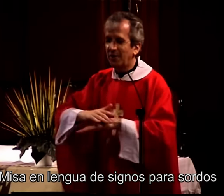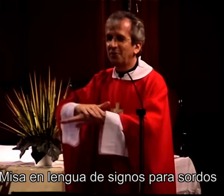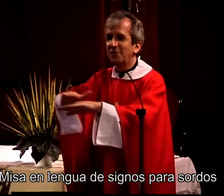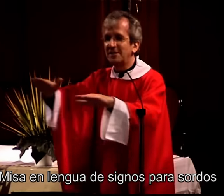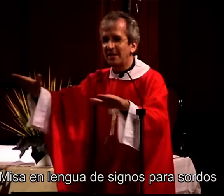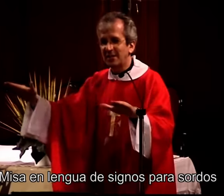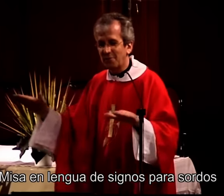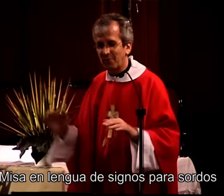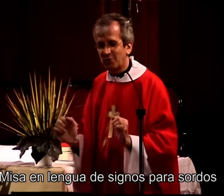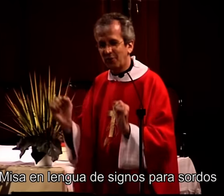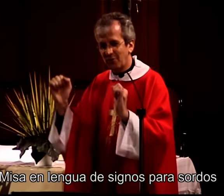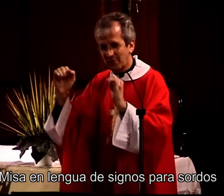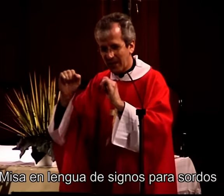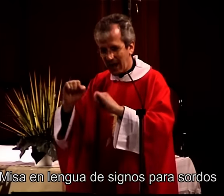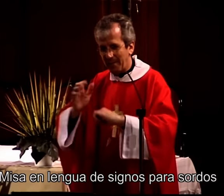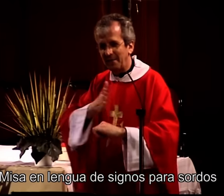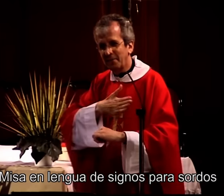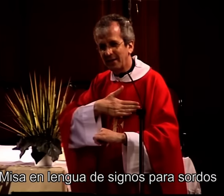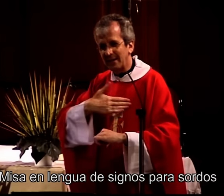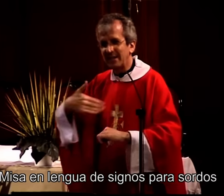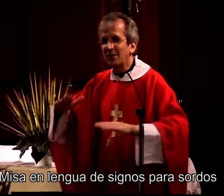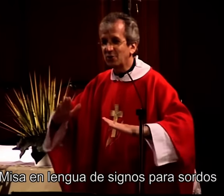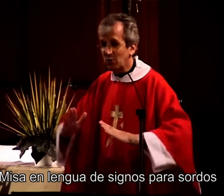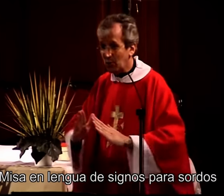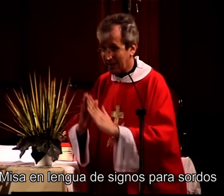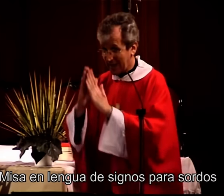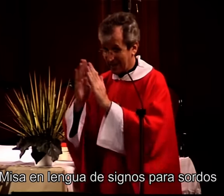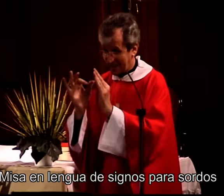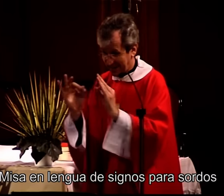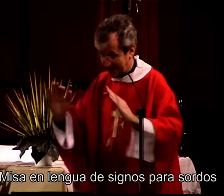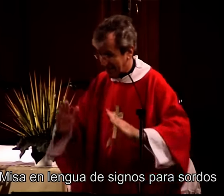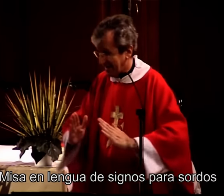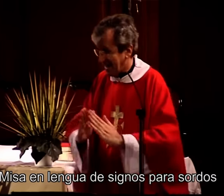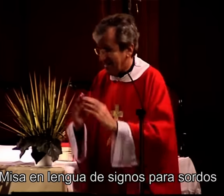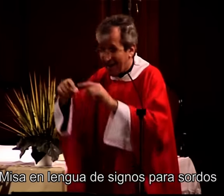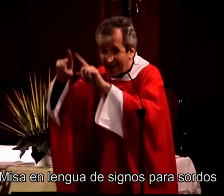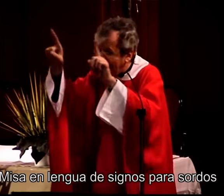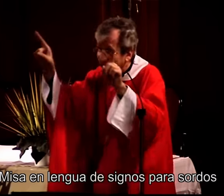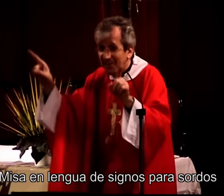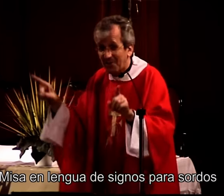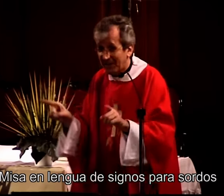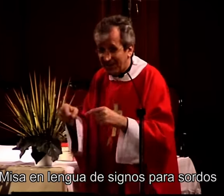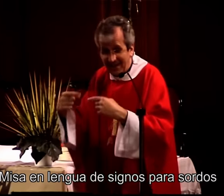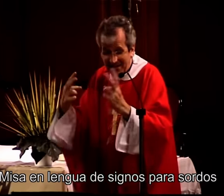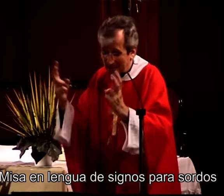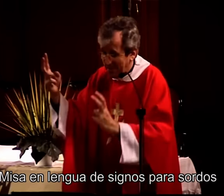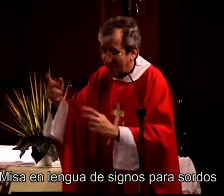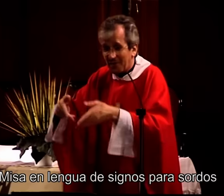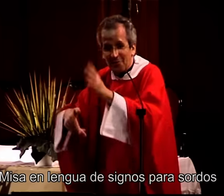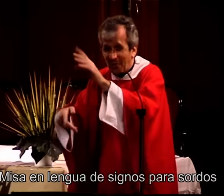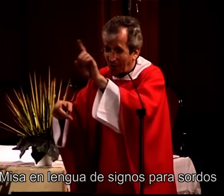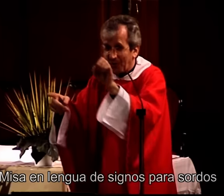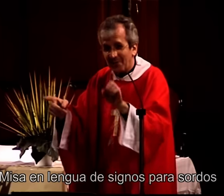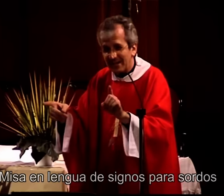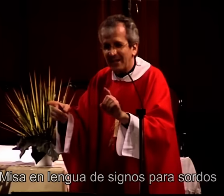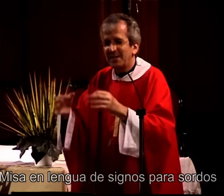Espíritu Santo, descienda sobre vosotros. Amén. Desearos una santa Semana Santa allí donde estéis,